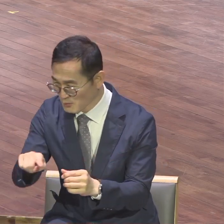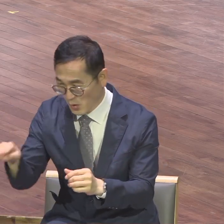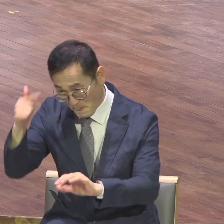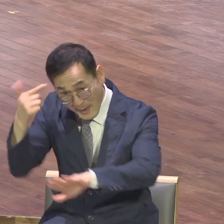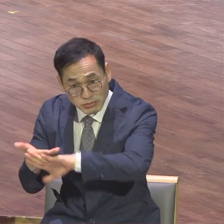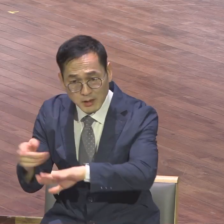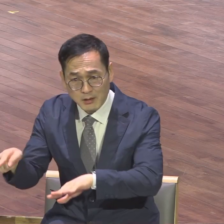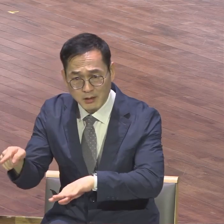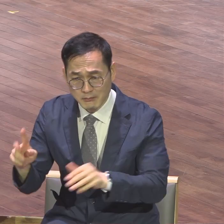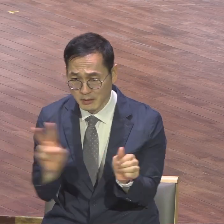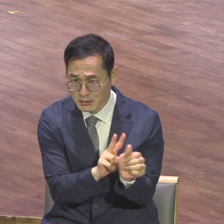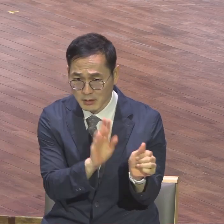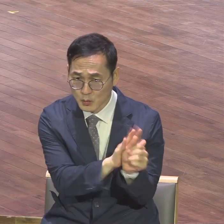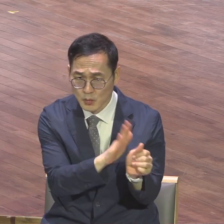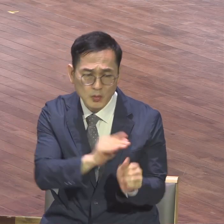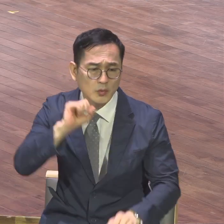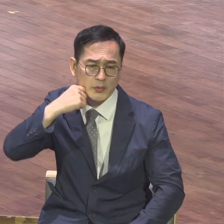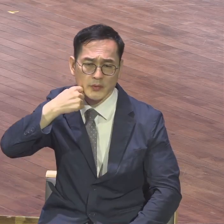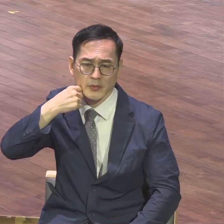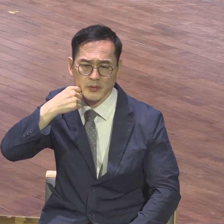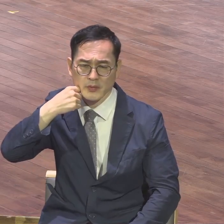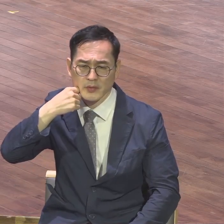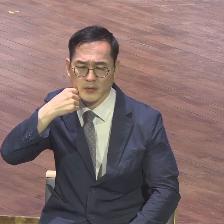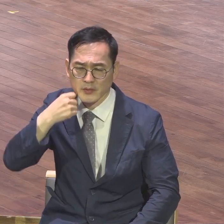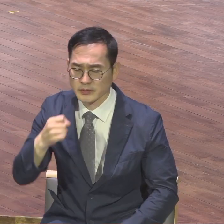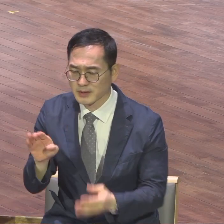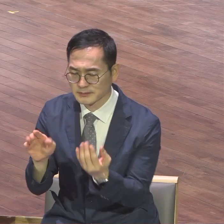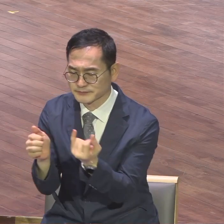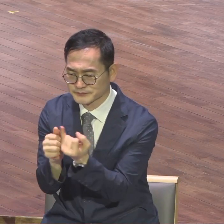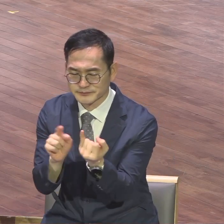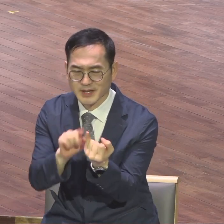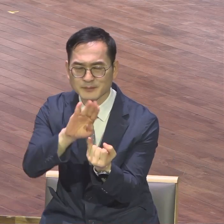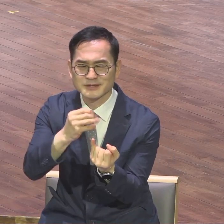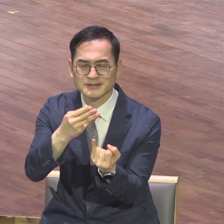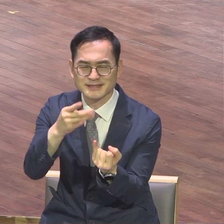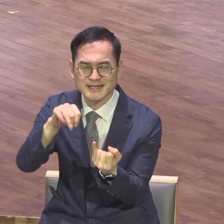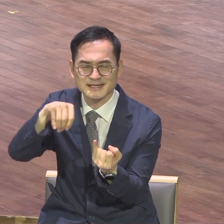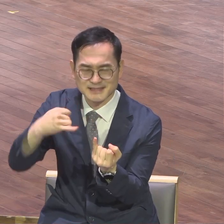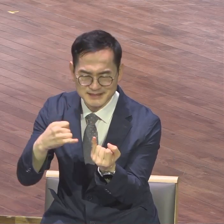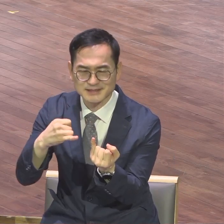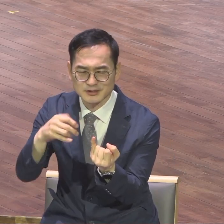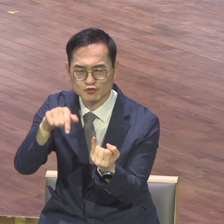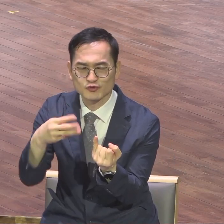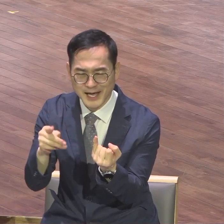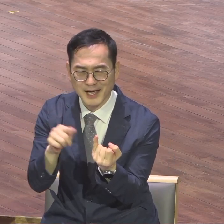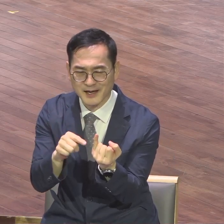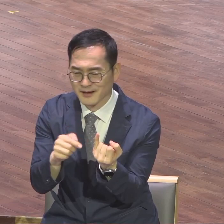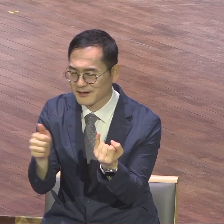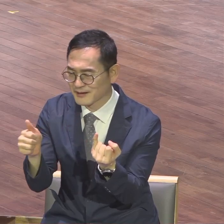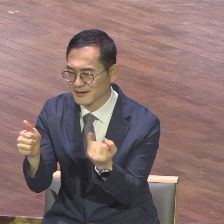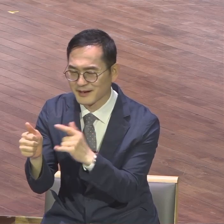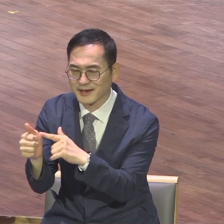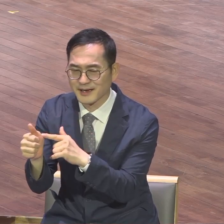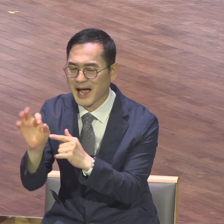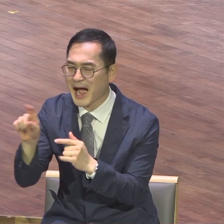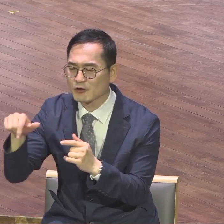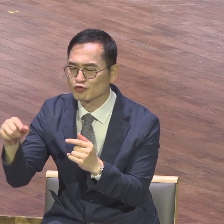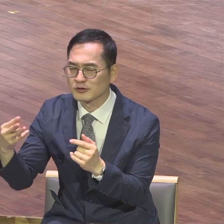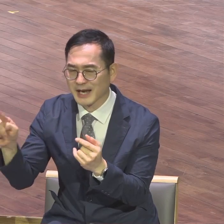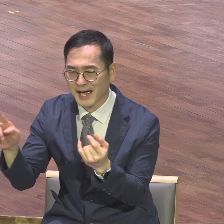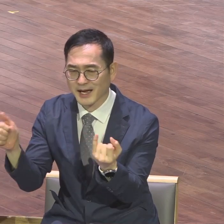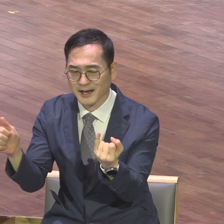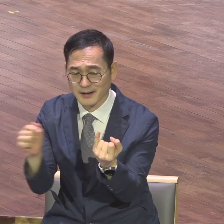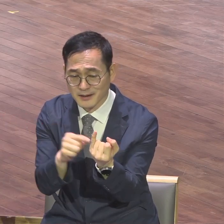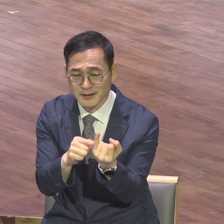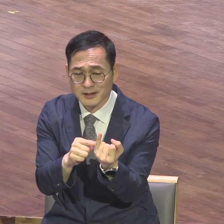얘기죠. 브리스길라는요, 브리스가의 애칭이고 흔히 브리스가 부부 그럽니다. 브리스길라